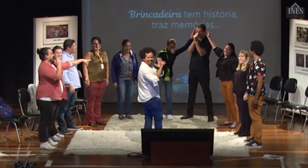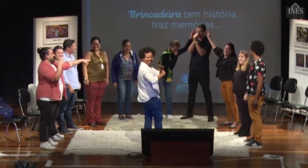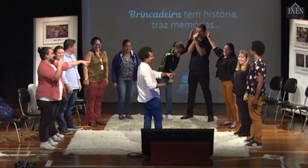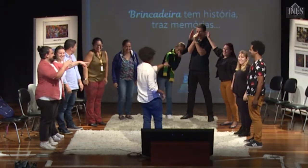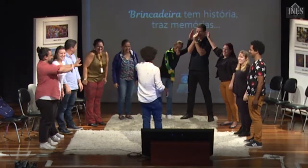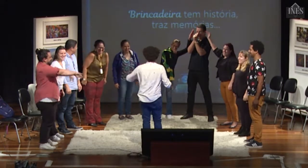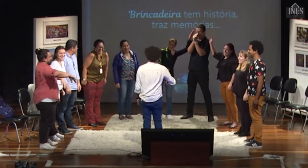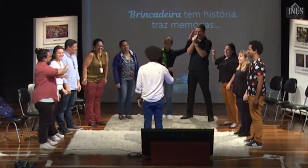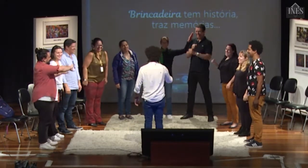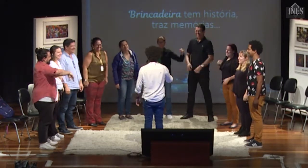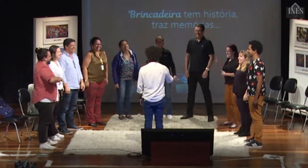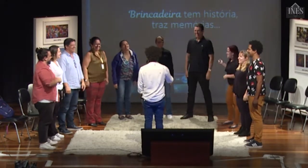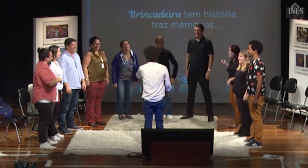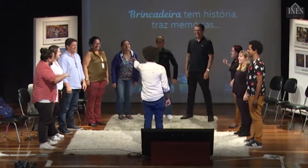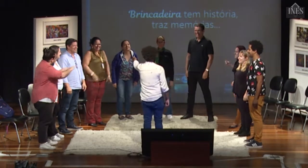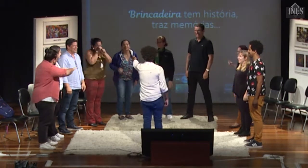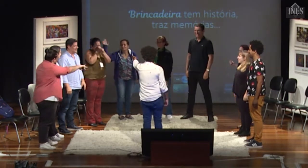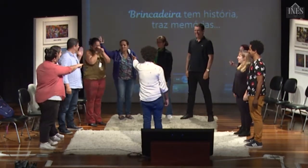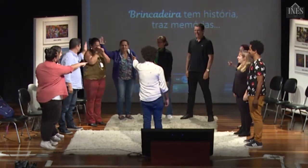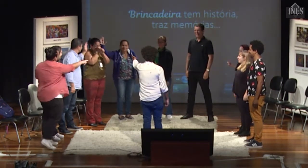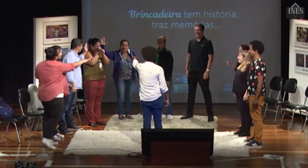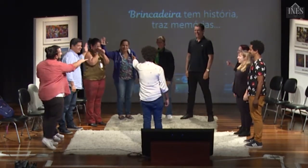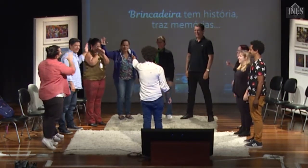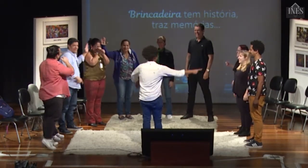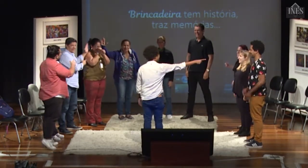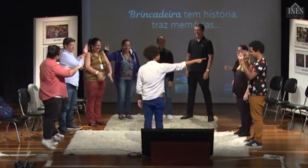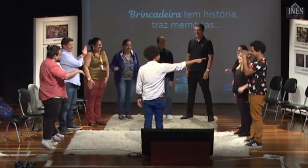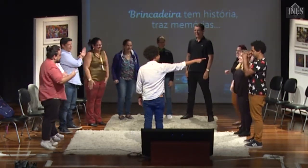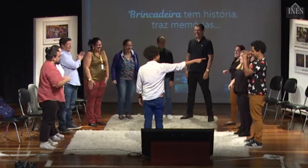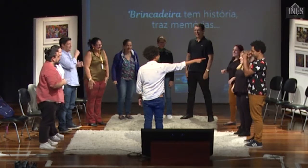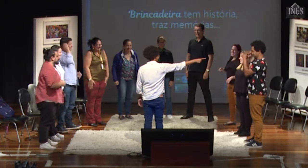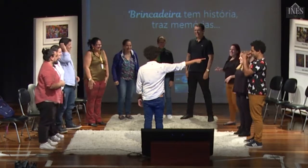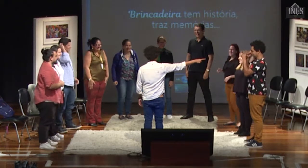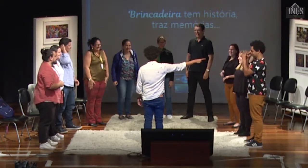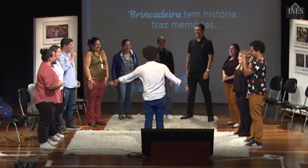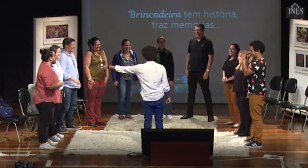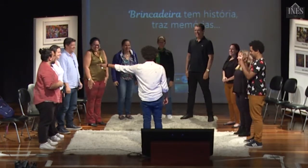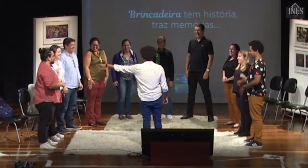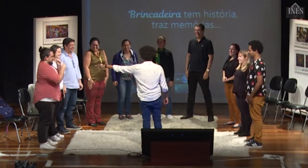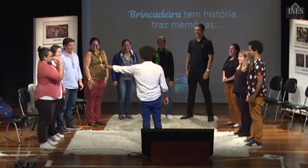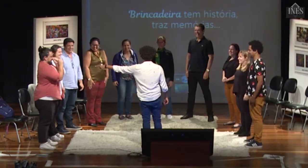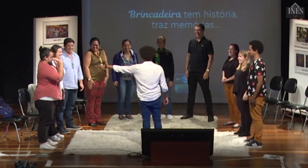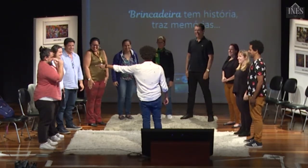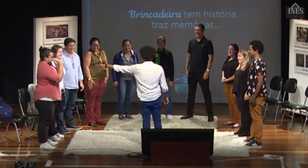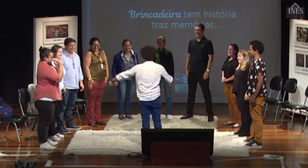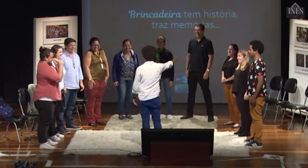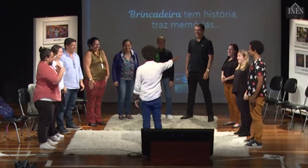Demorou muito, muito atrasada, hein? Você. Você. Você. Você.